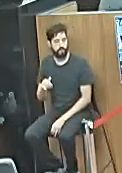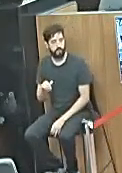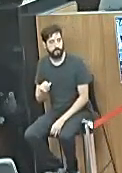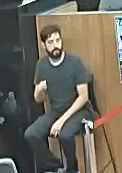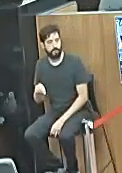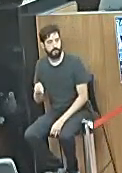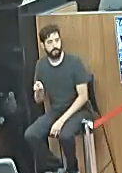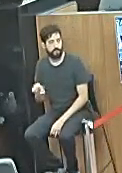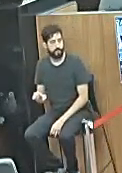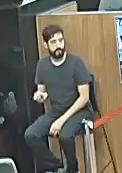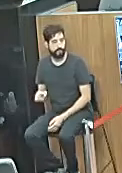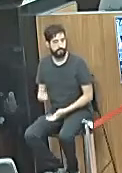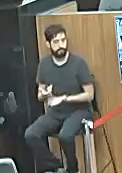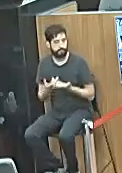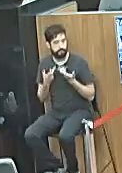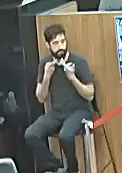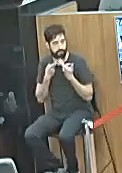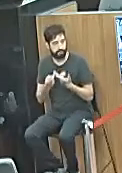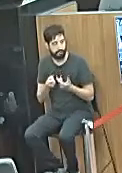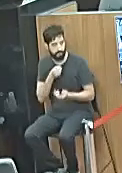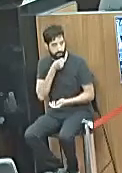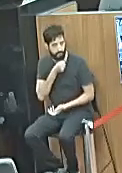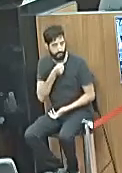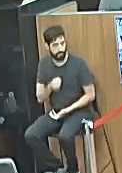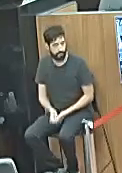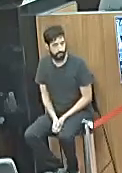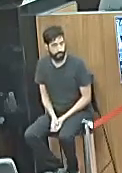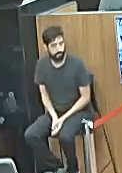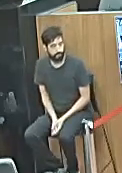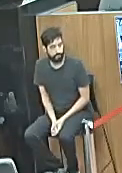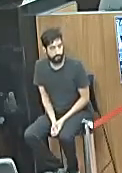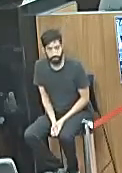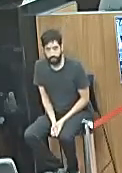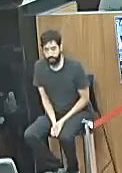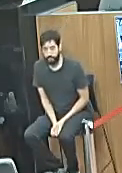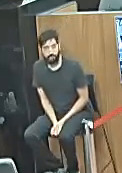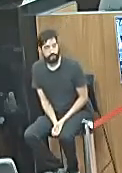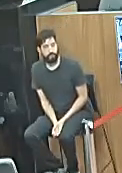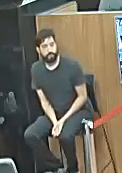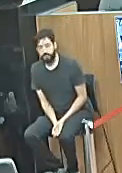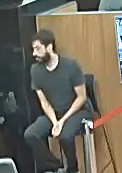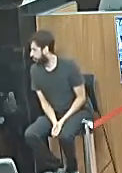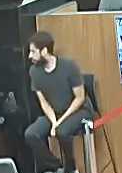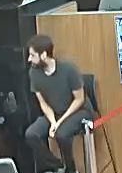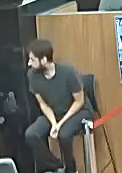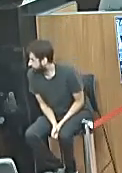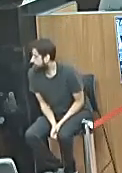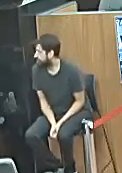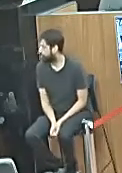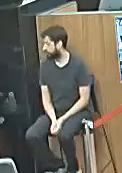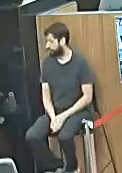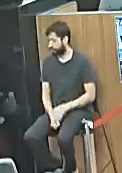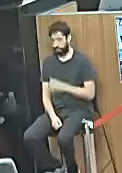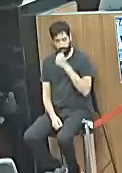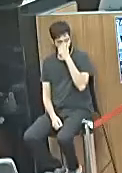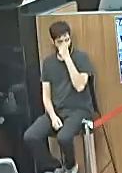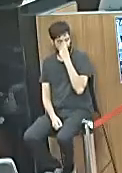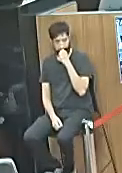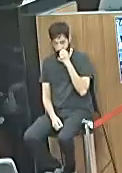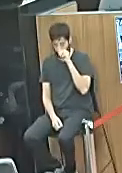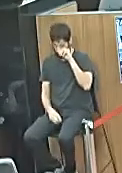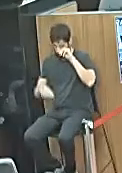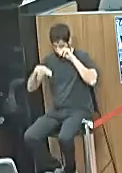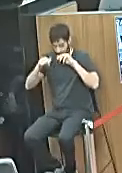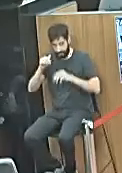mas não o microfone sempre é o natan